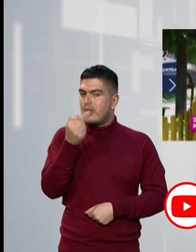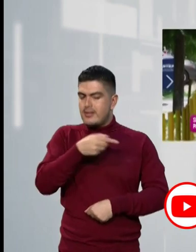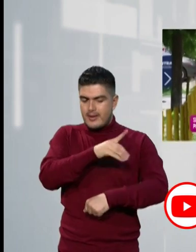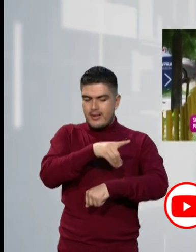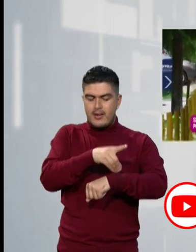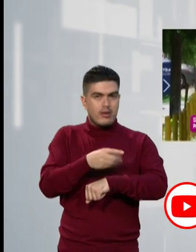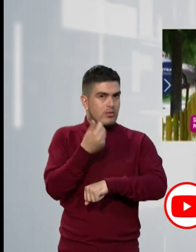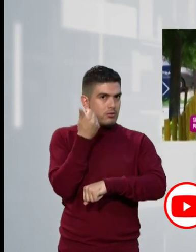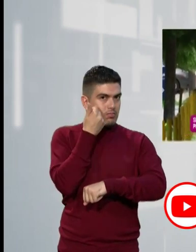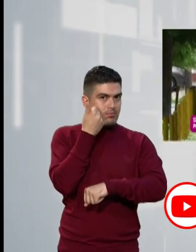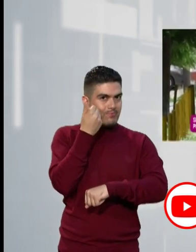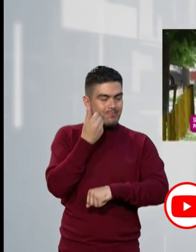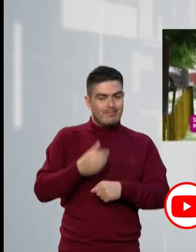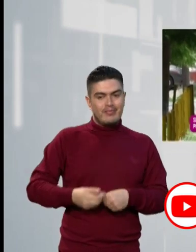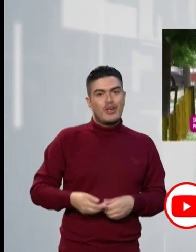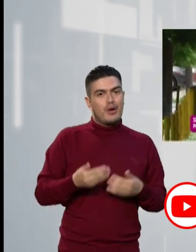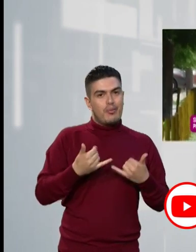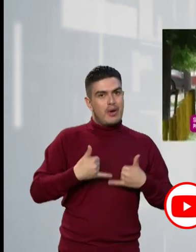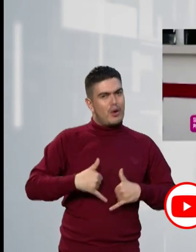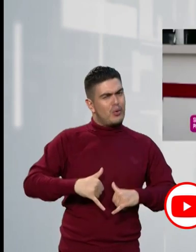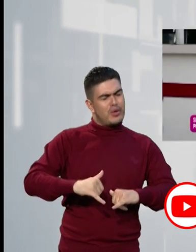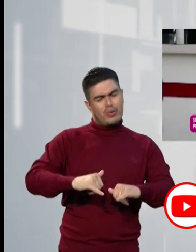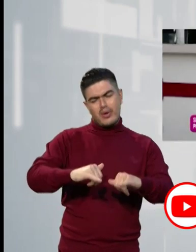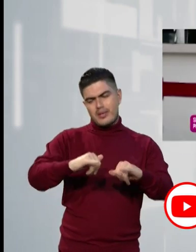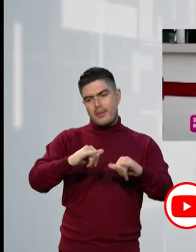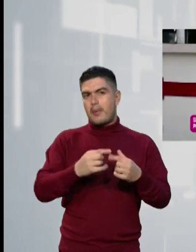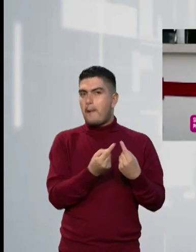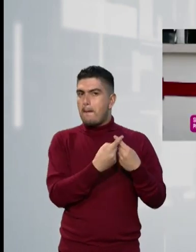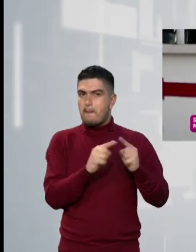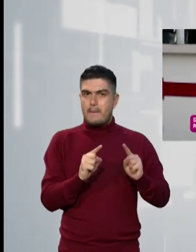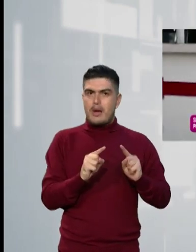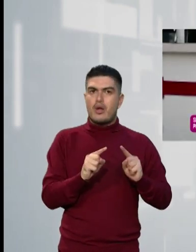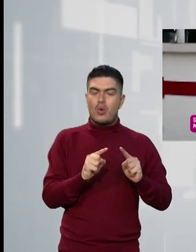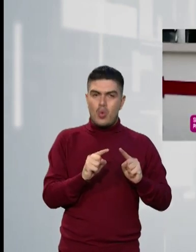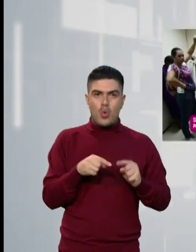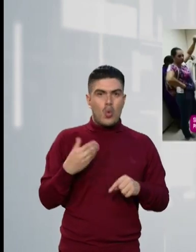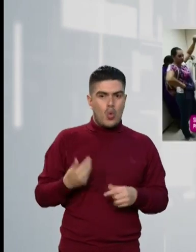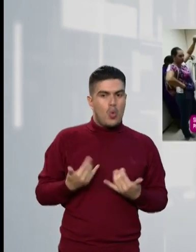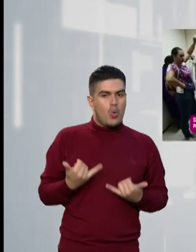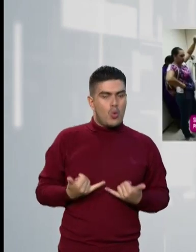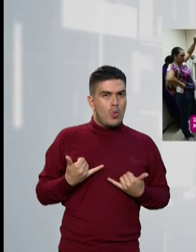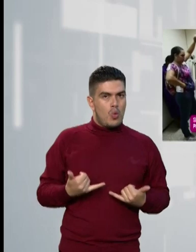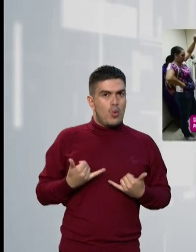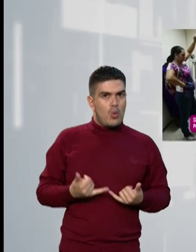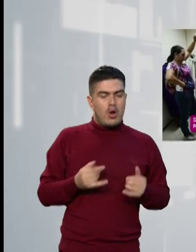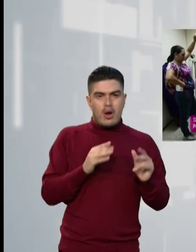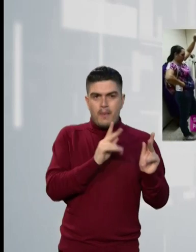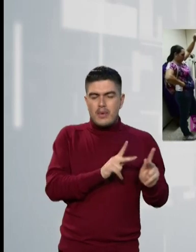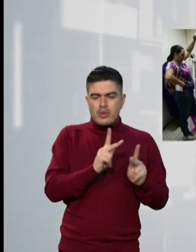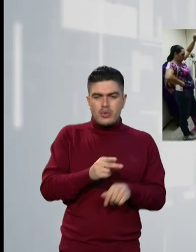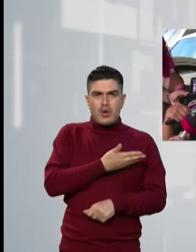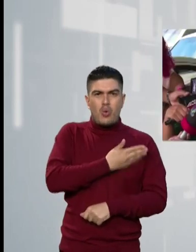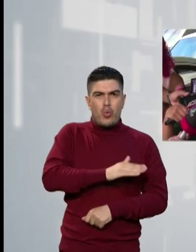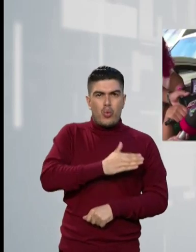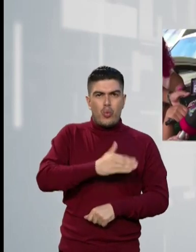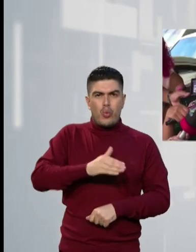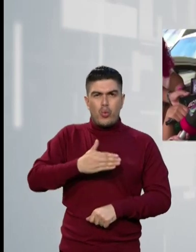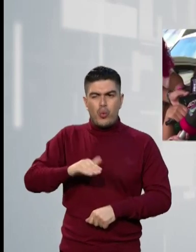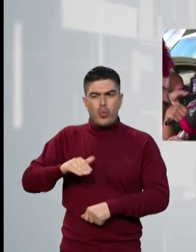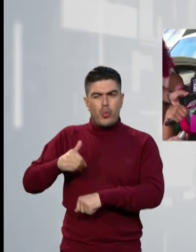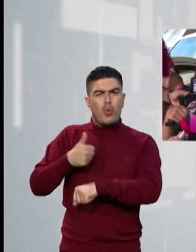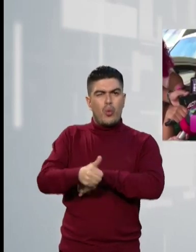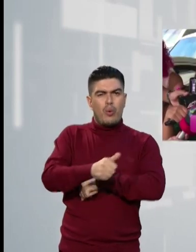cíclica va a permanecer por siempre pero ahorita se están registrando más decesos y es lo más preocupante